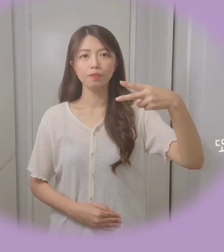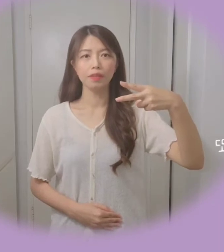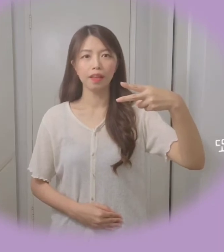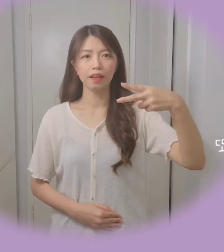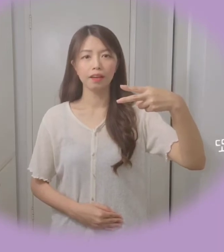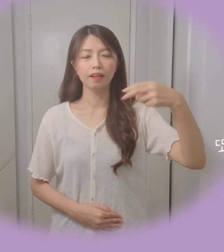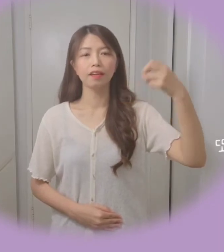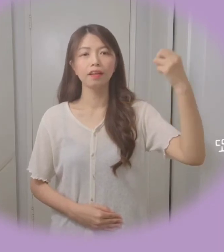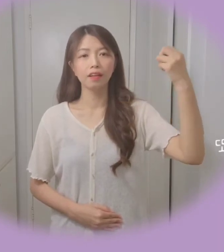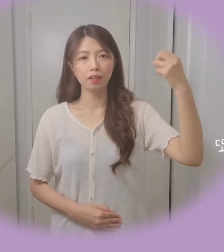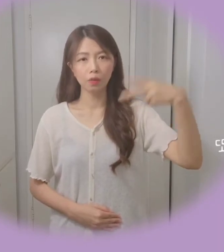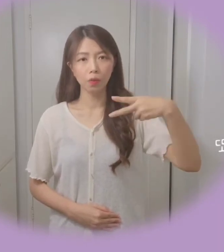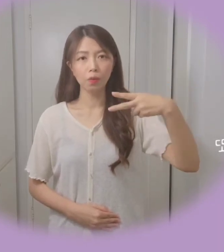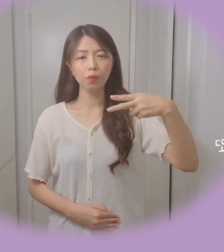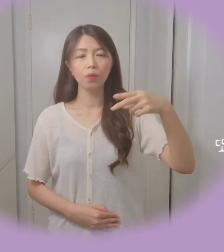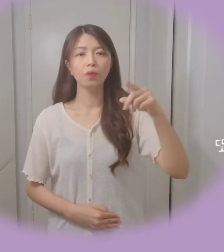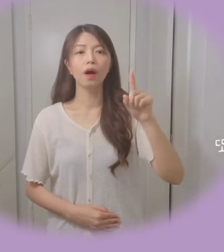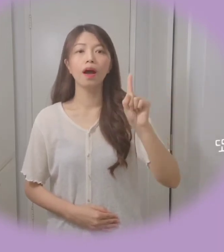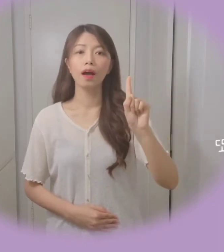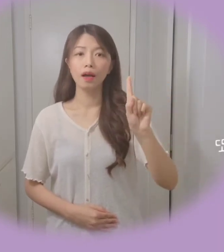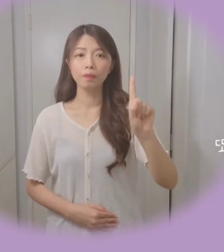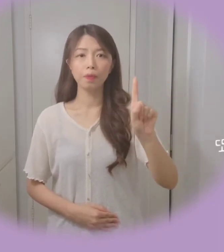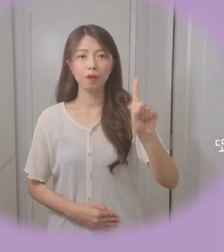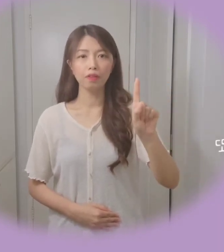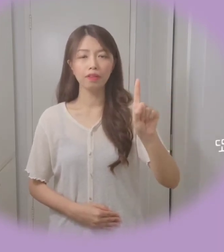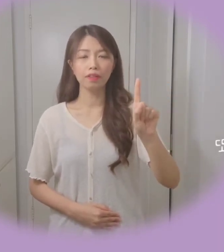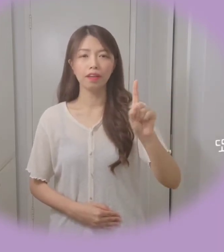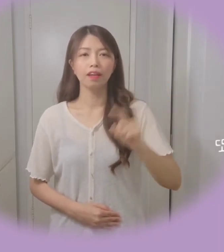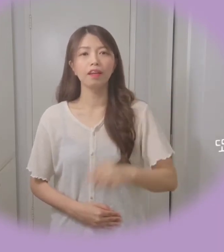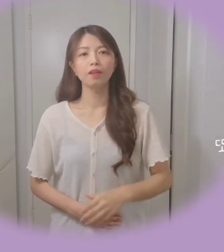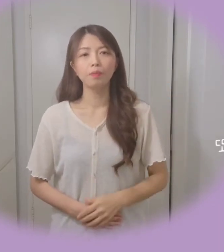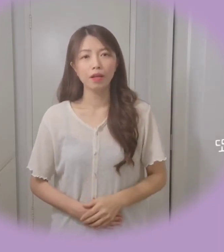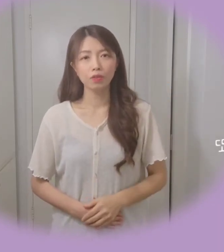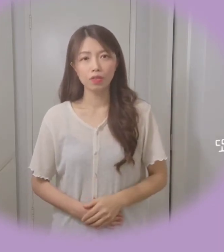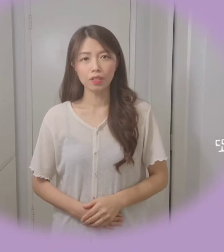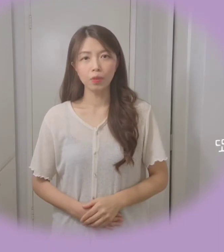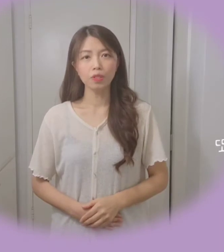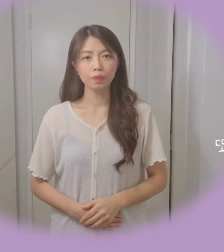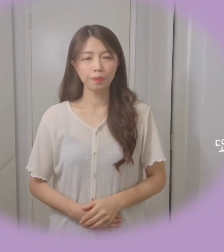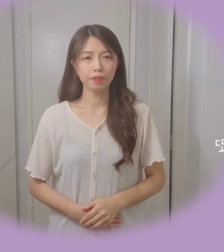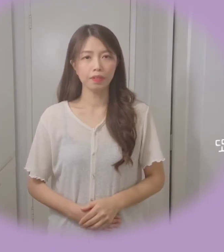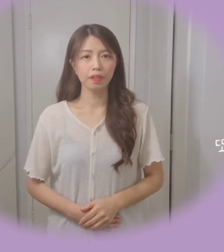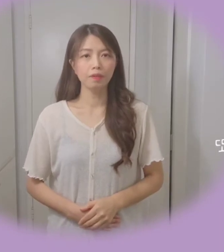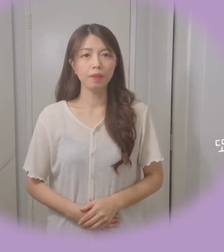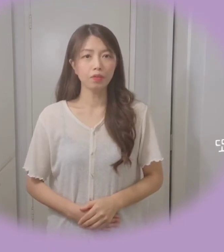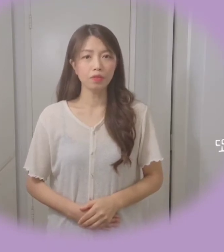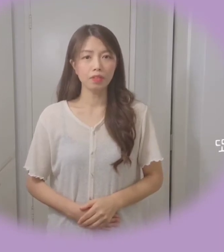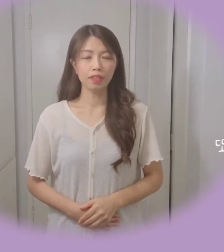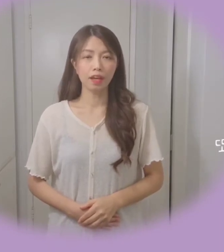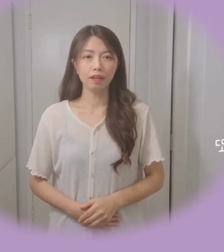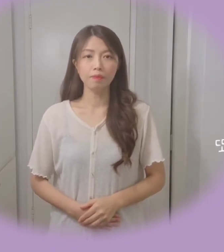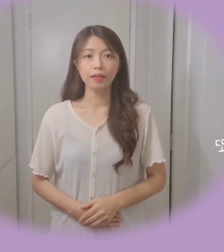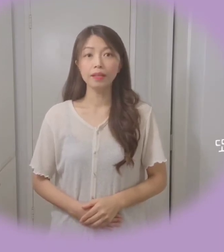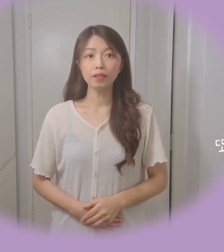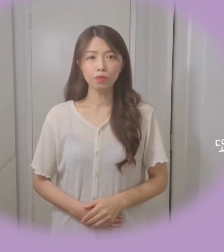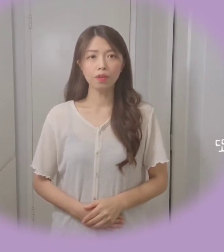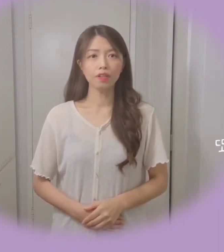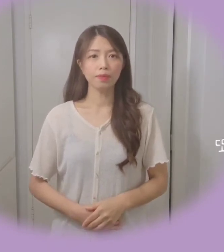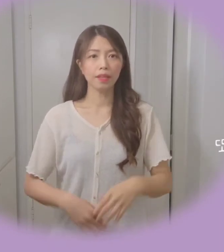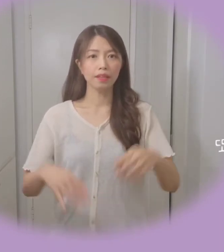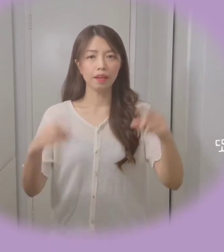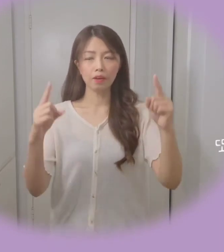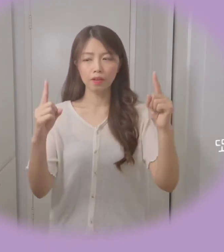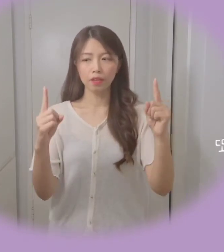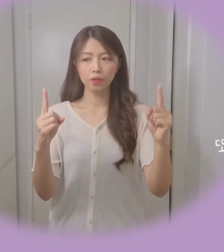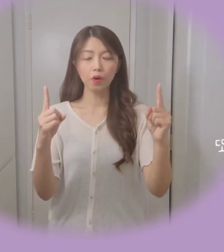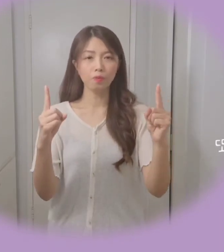이런 뜻입니다. 또 한 번 마주치고 싶은, 마주치다, 만나다 수어를